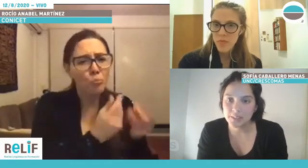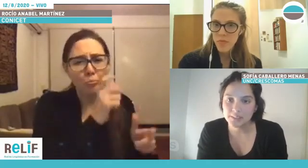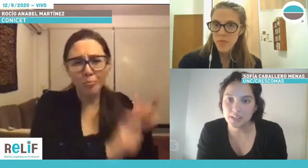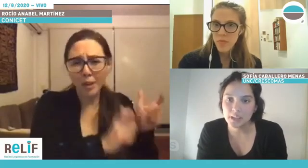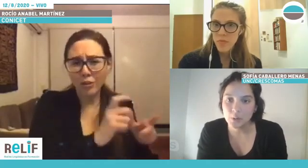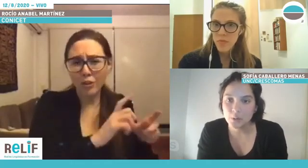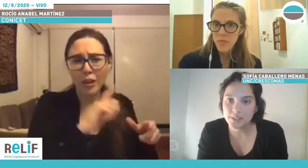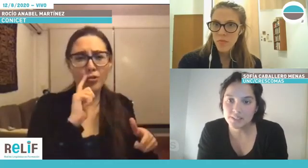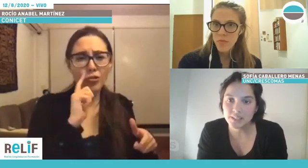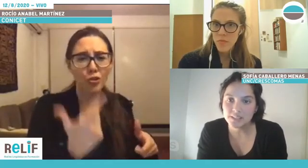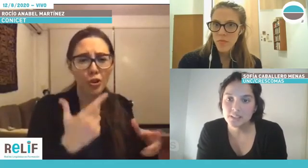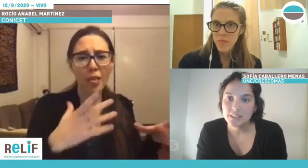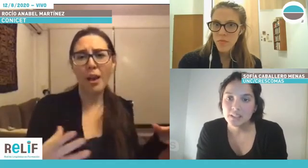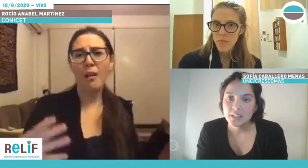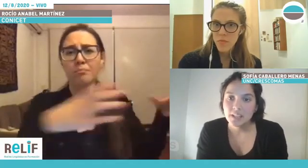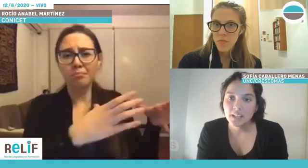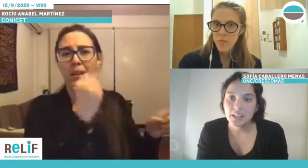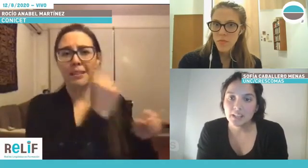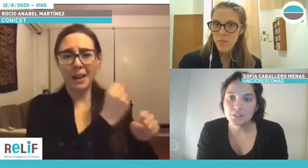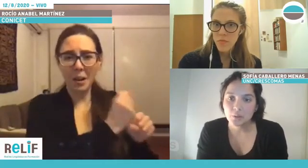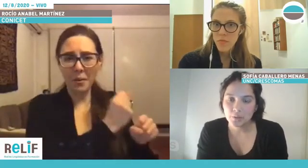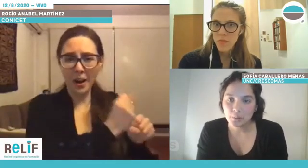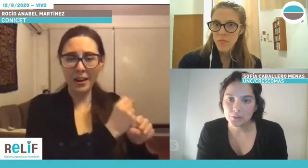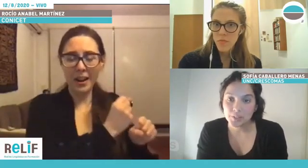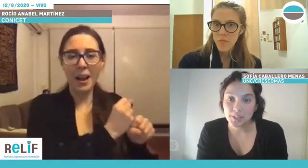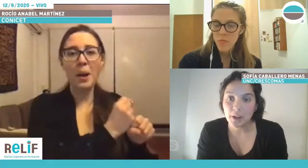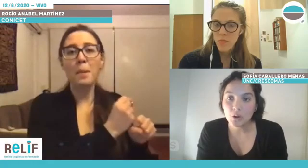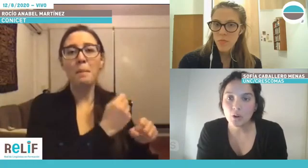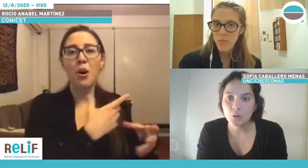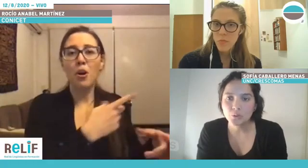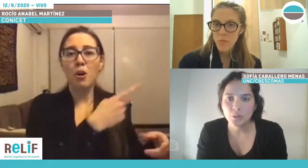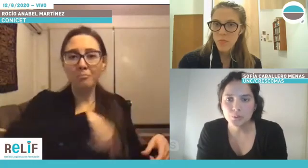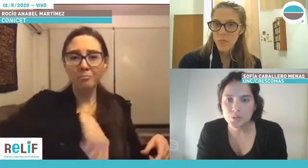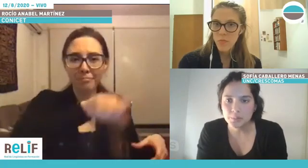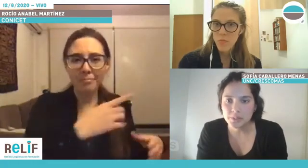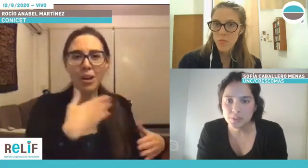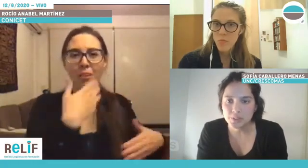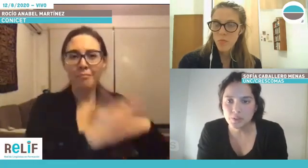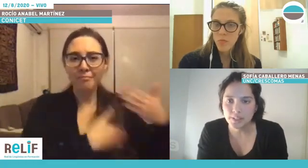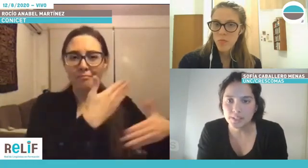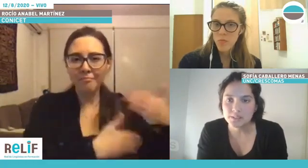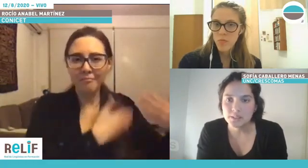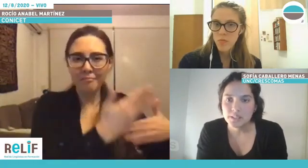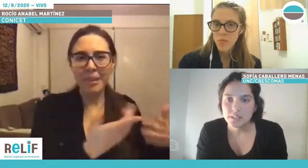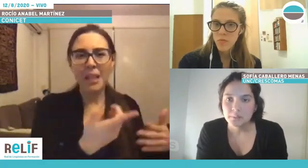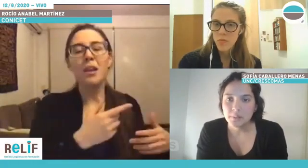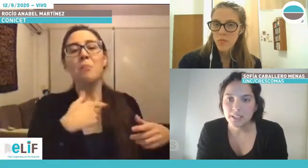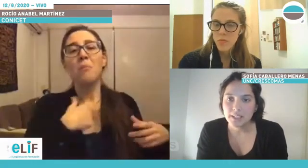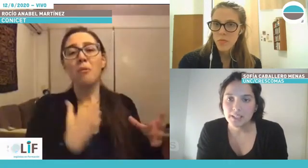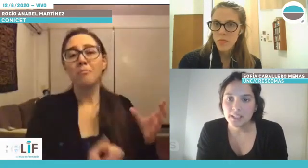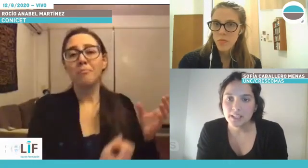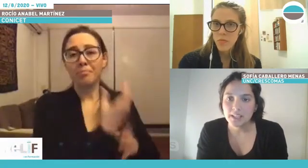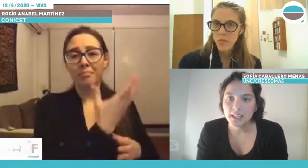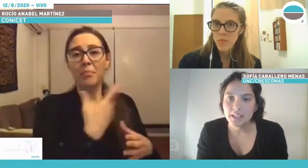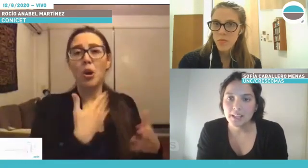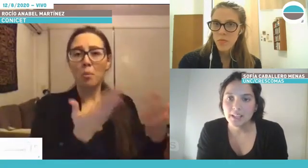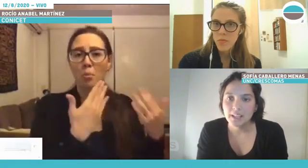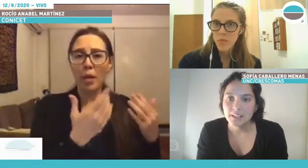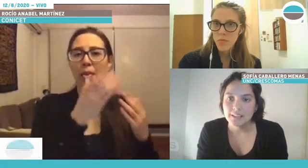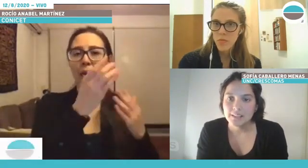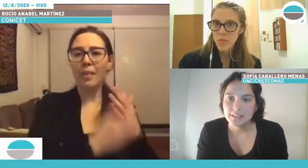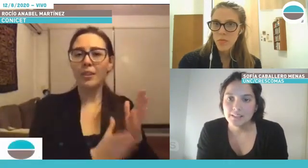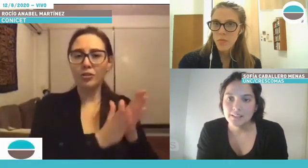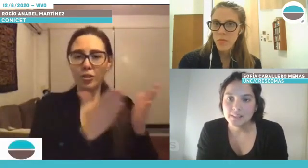asociaciones pertenecientes a las provincias, se trabajó en conjunto con muchas personas sordas para